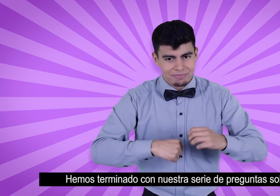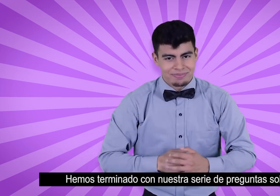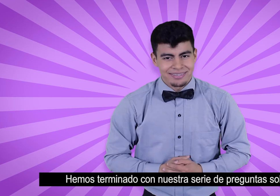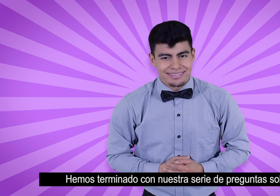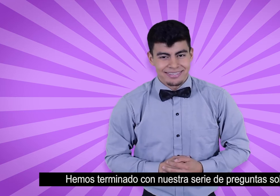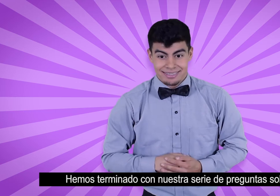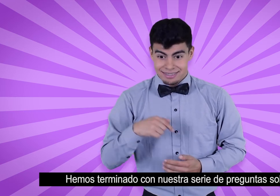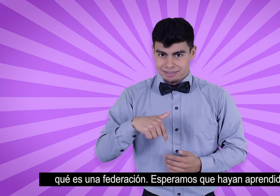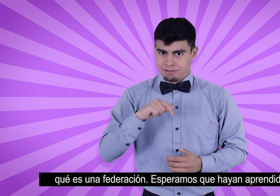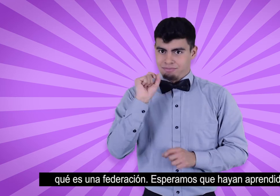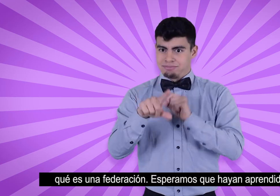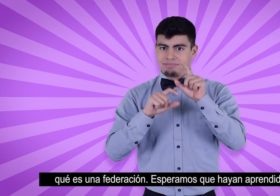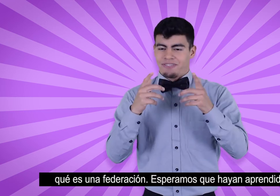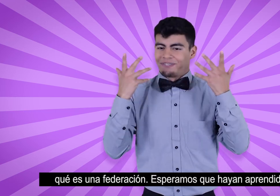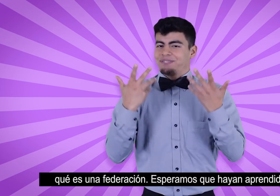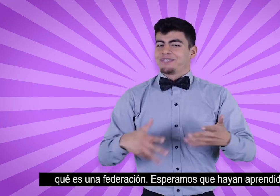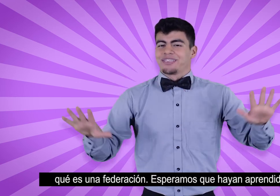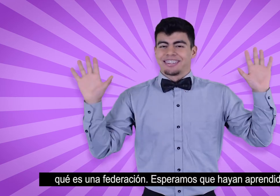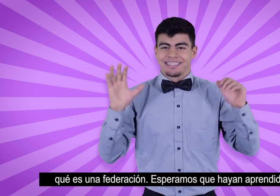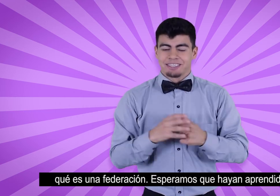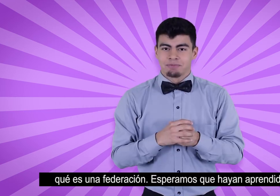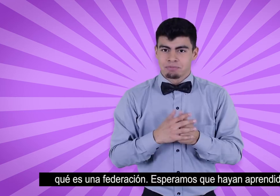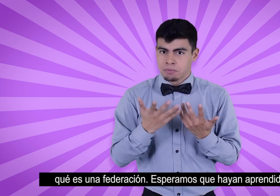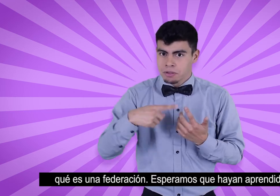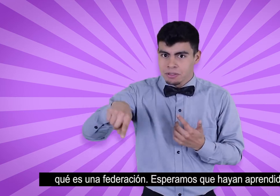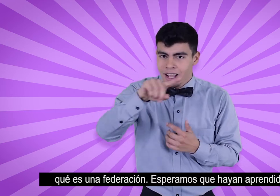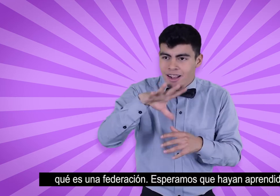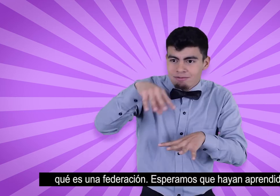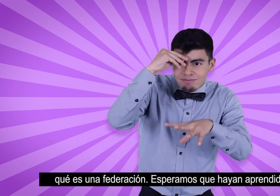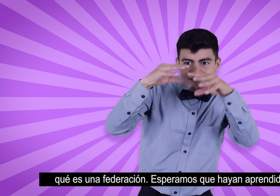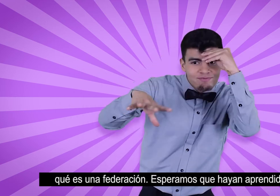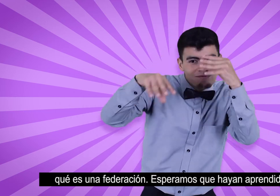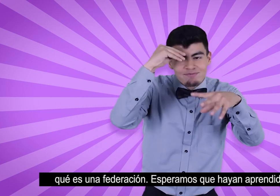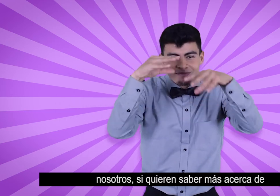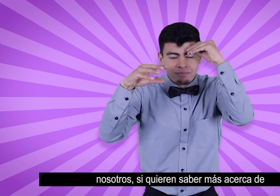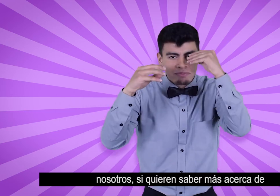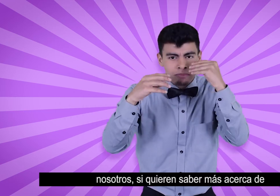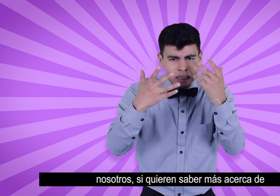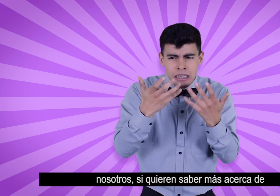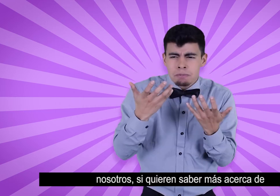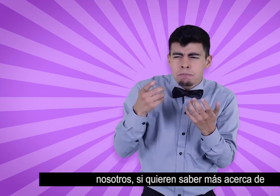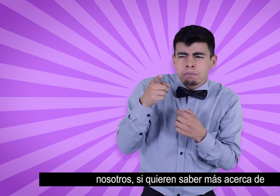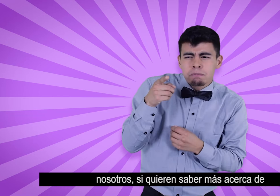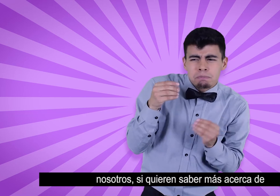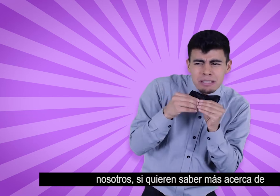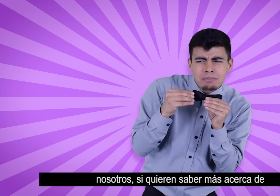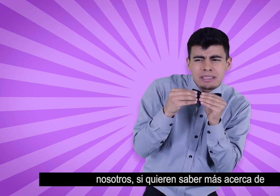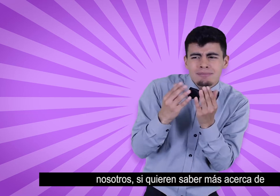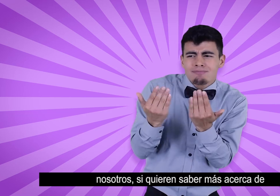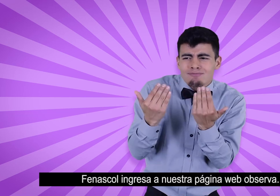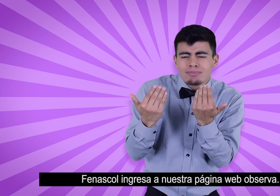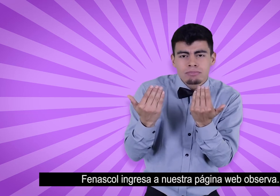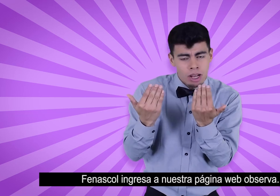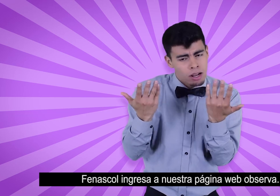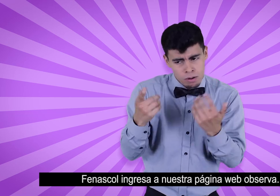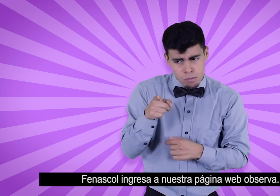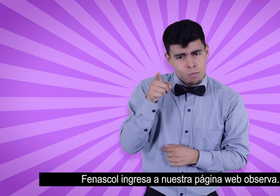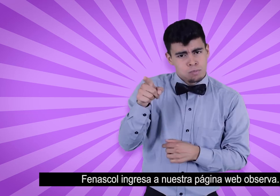preguntas sobre qué es una federación. Esperamos que hayan aprendido con nosotros. Si quieren saber más acerca de FENASCOL, ingresa a nuestra